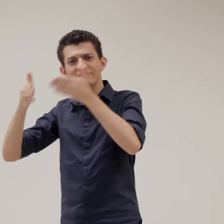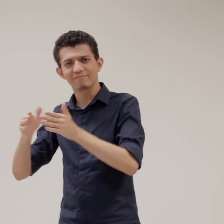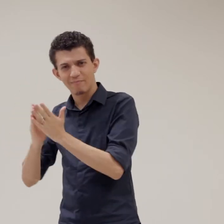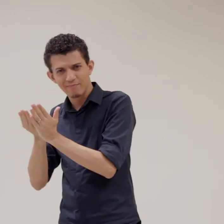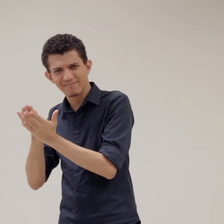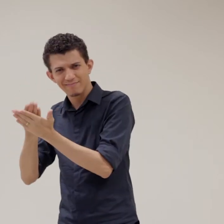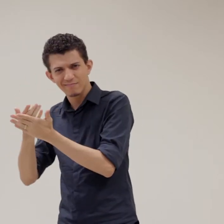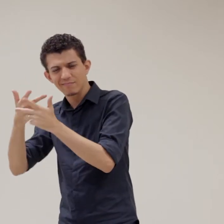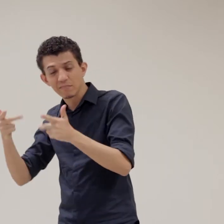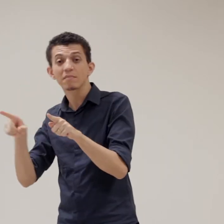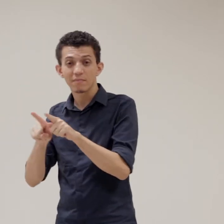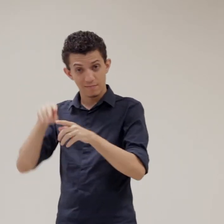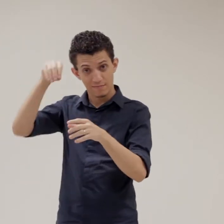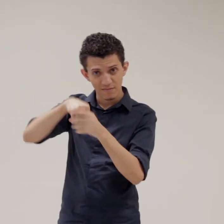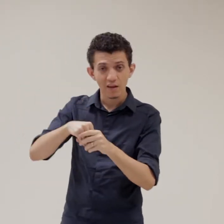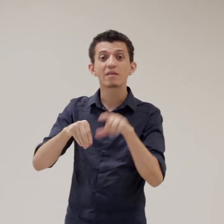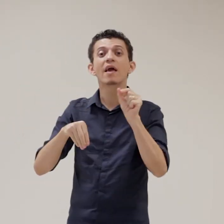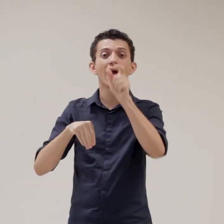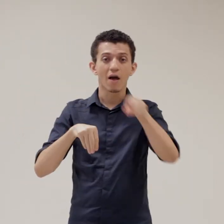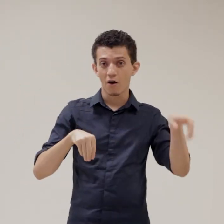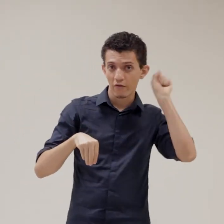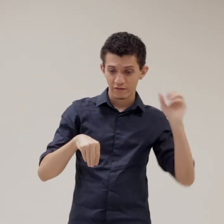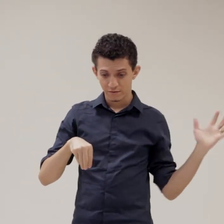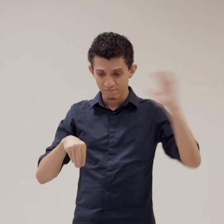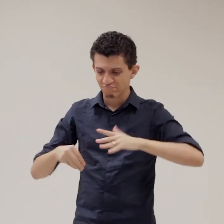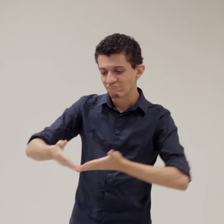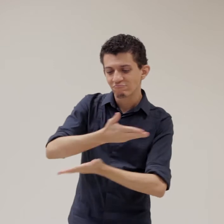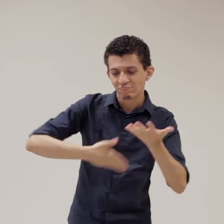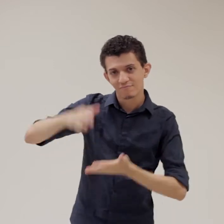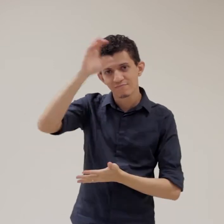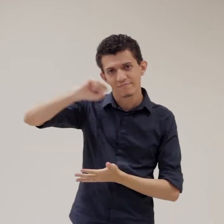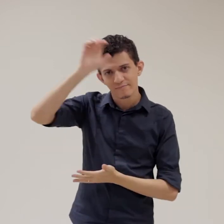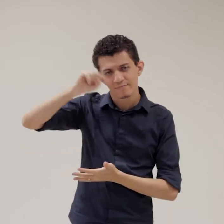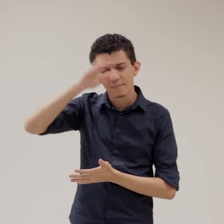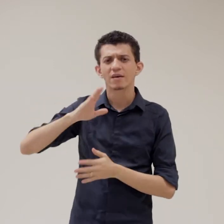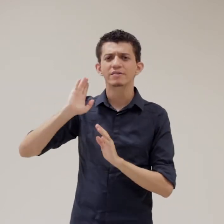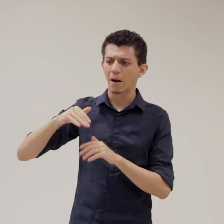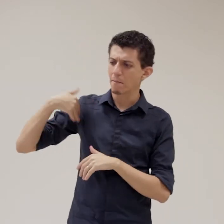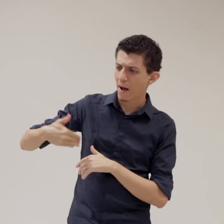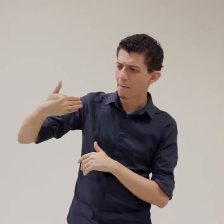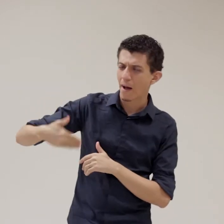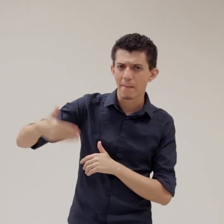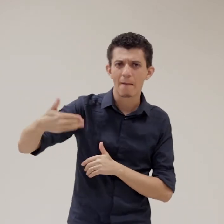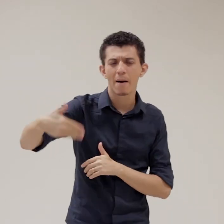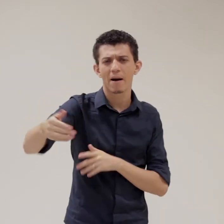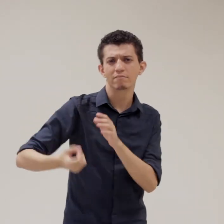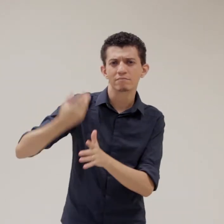se realizaram de norte a sul do país. Surdos e ouvintes que participaram desses primeiros encontros são hoje fluentes